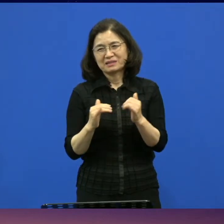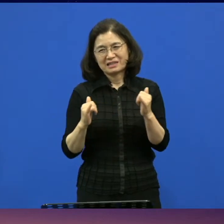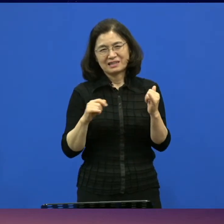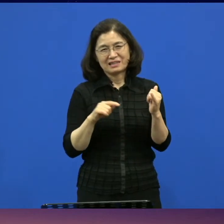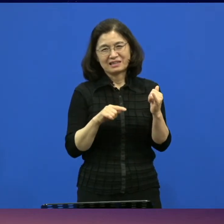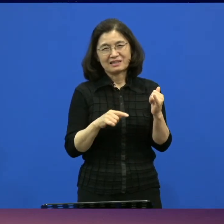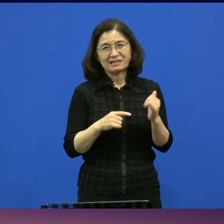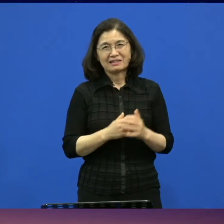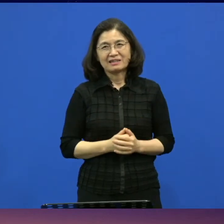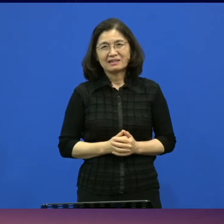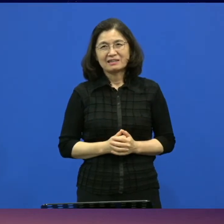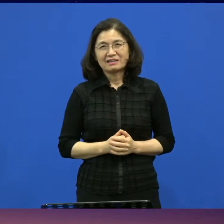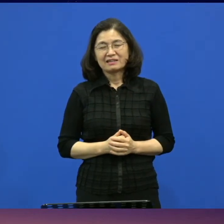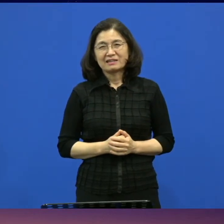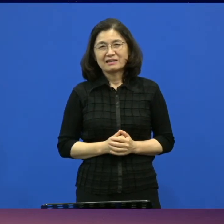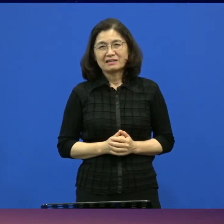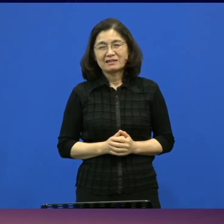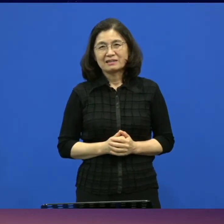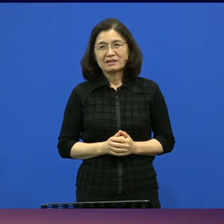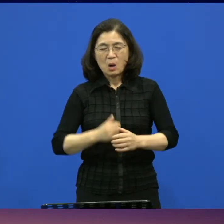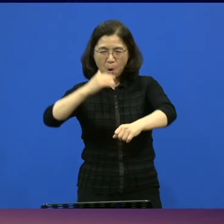자기를 계속 부풀리고